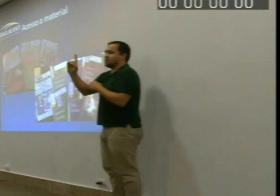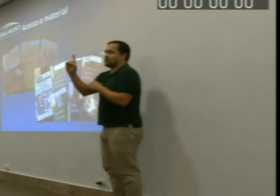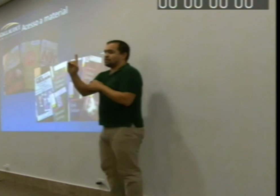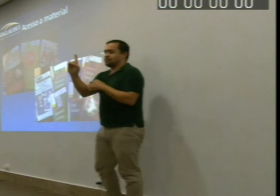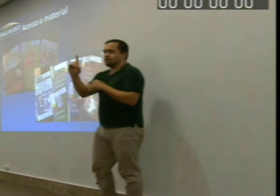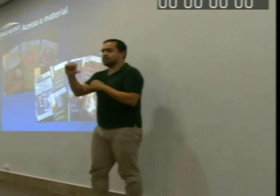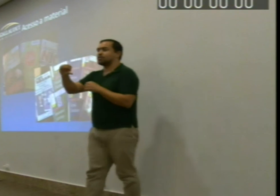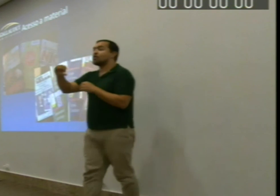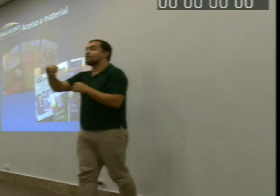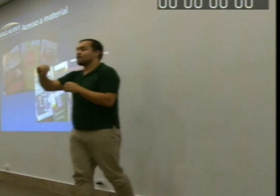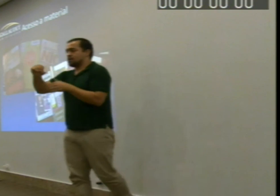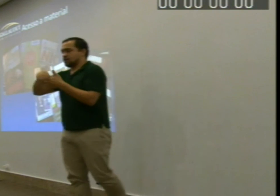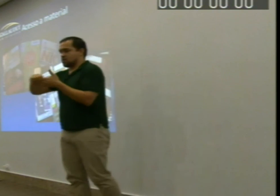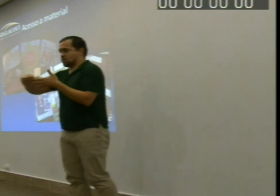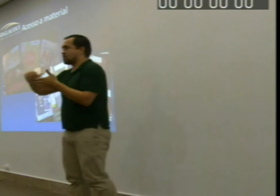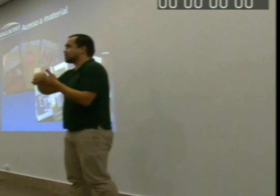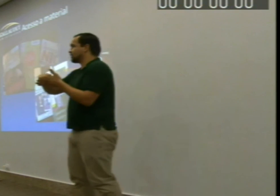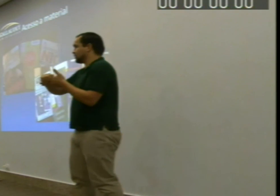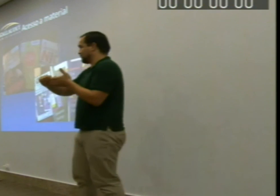livro